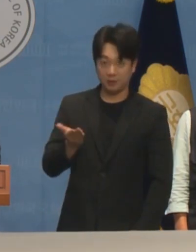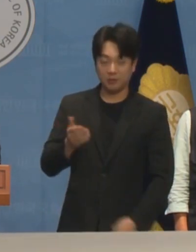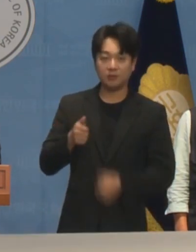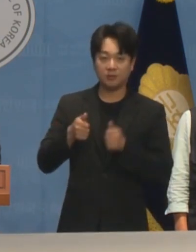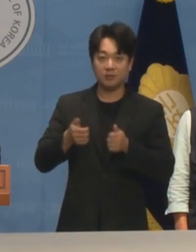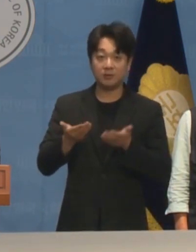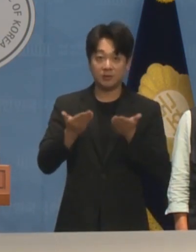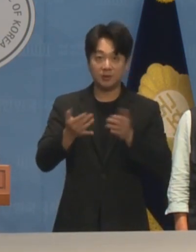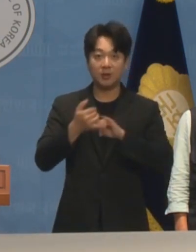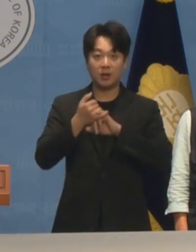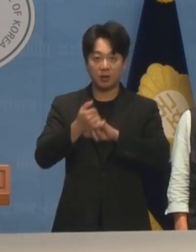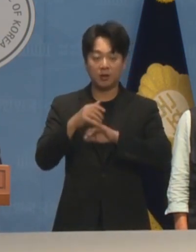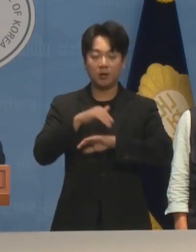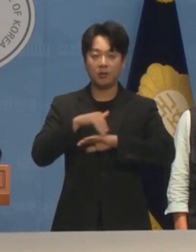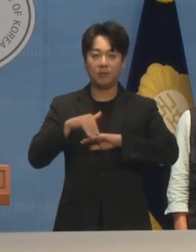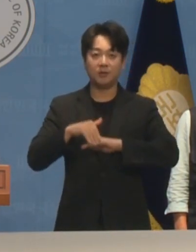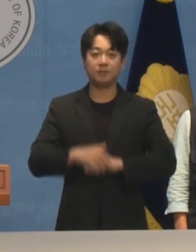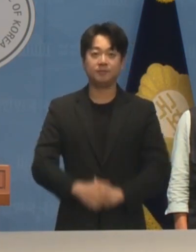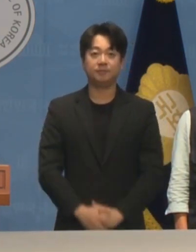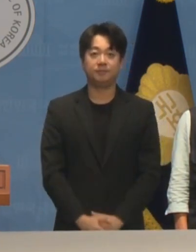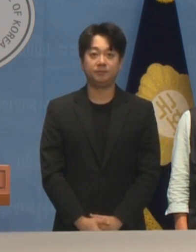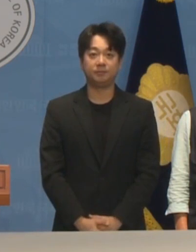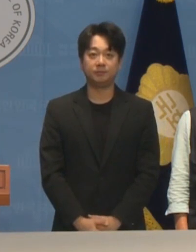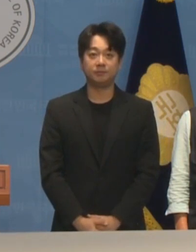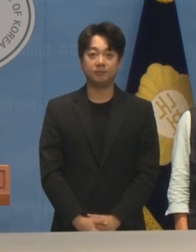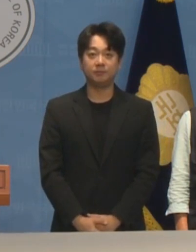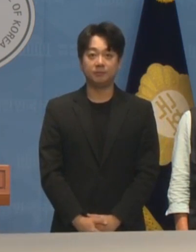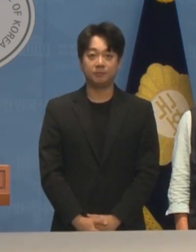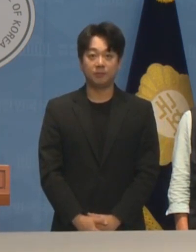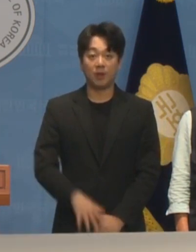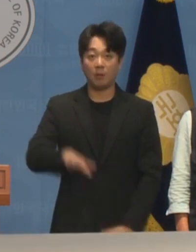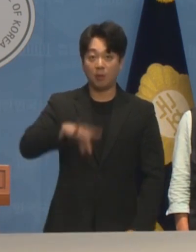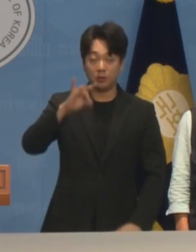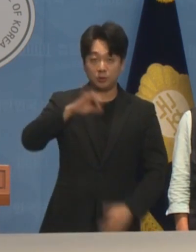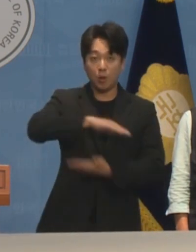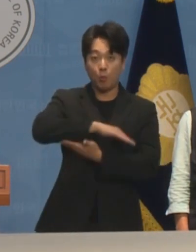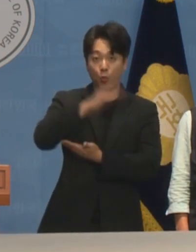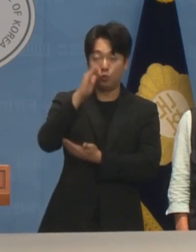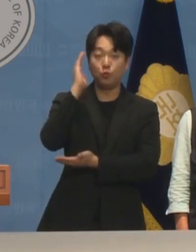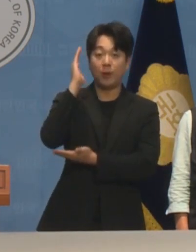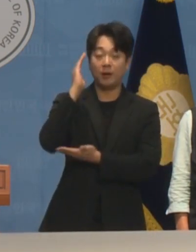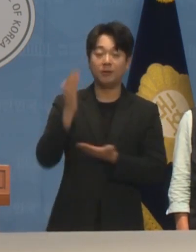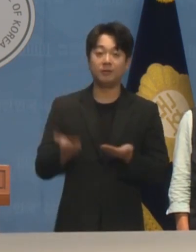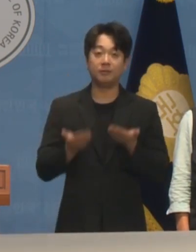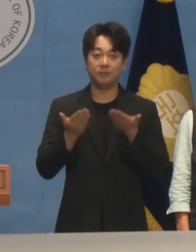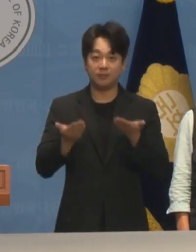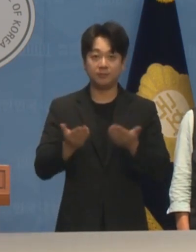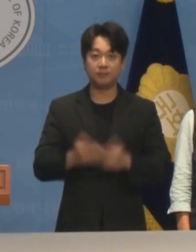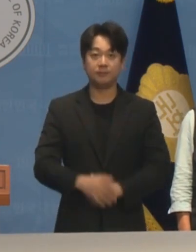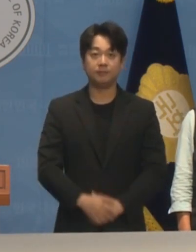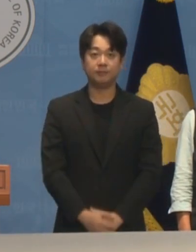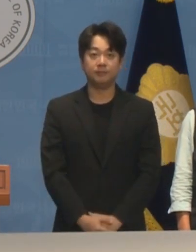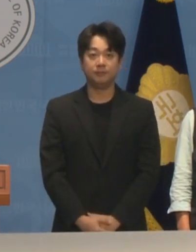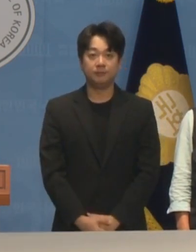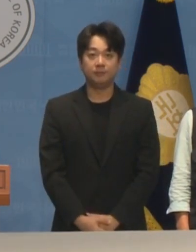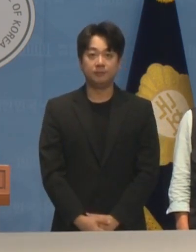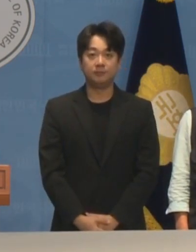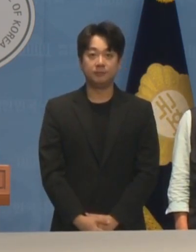조합원이 중간에 할 계획입니다. 먼저 제가 모두 발언을 시작하도록 하겠습니다.